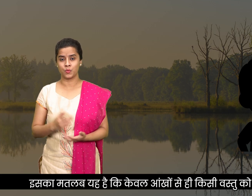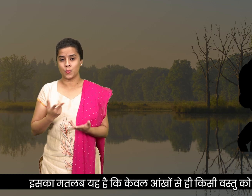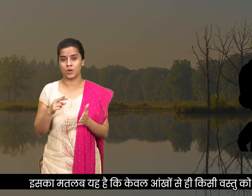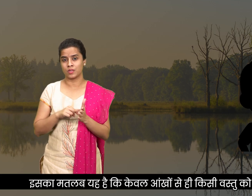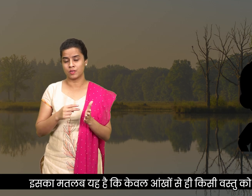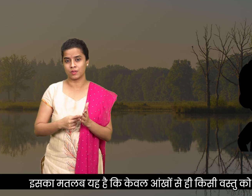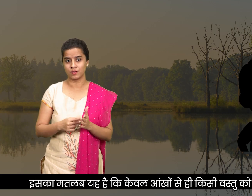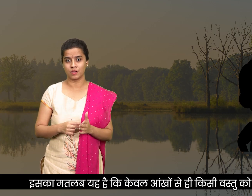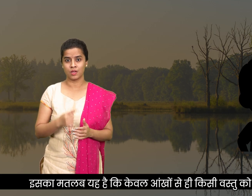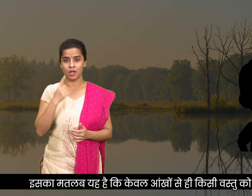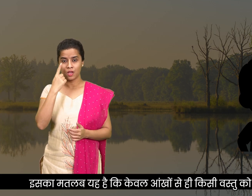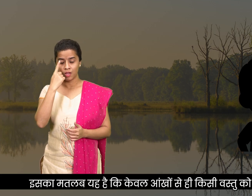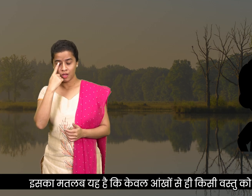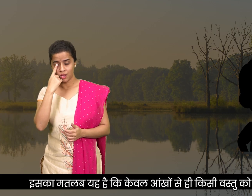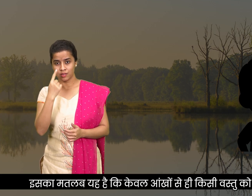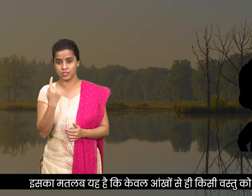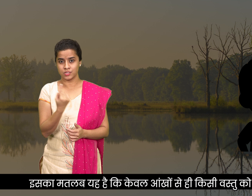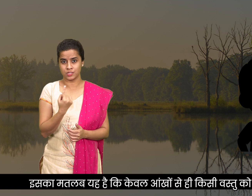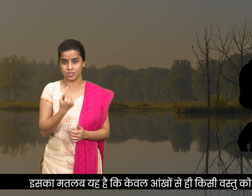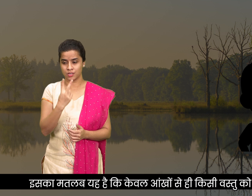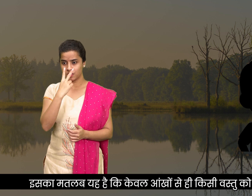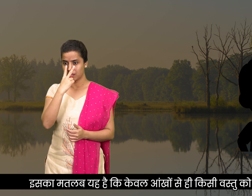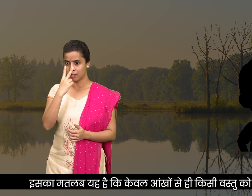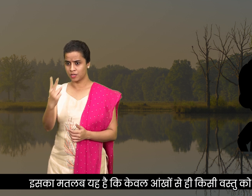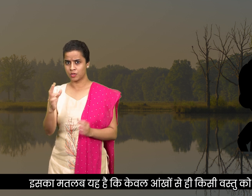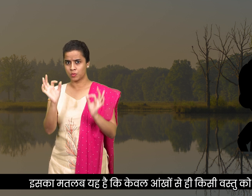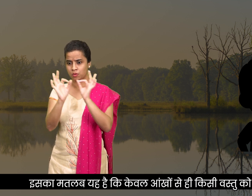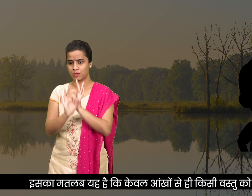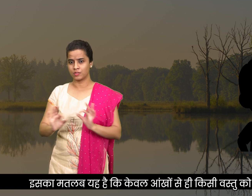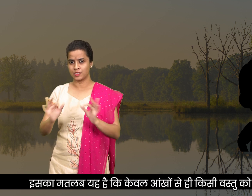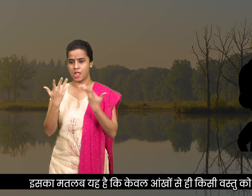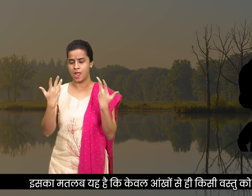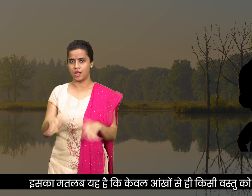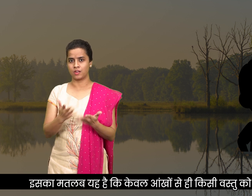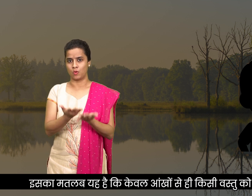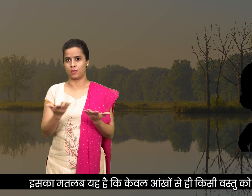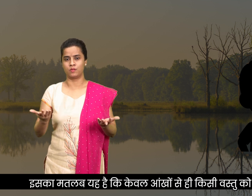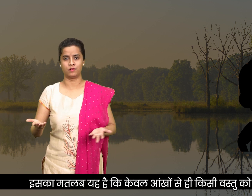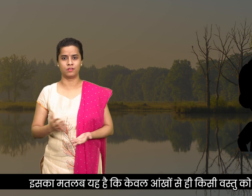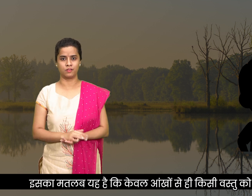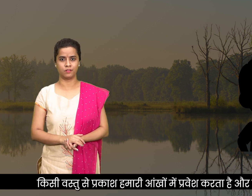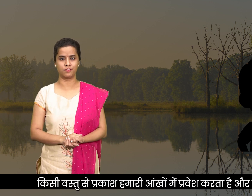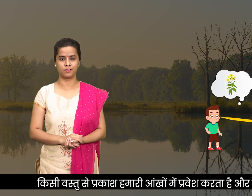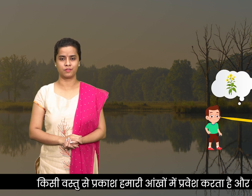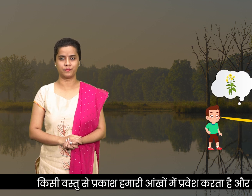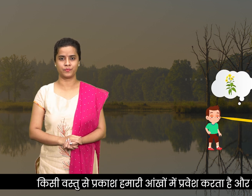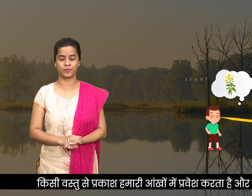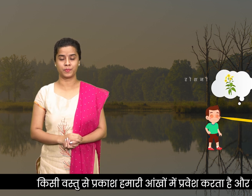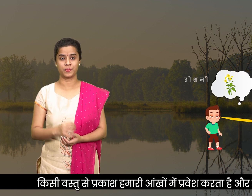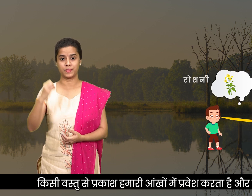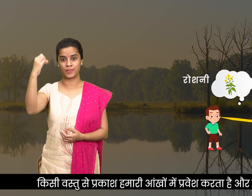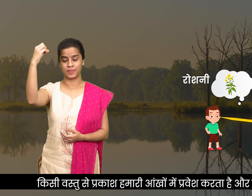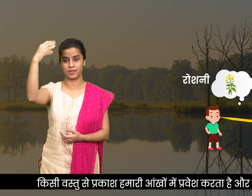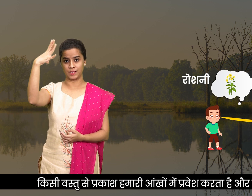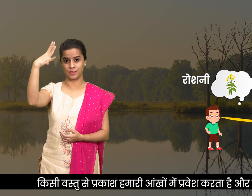इसका मतलब यह है कि केवल आँखों से ही किसी वस्तु को नहीं देखा जा सकता है। किसी वस्तु